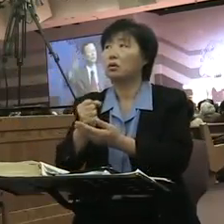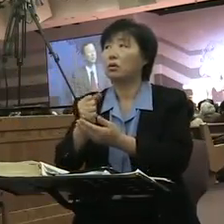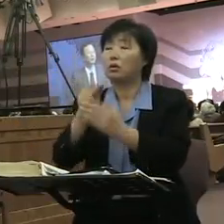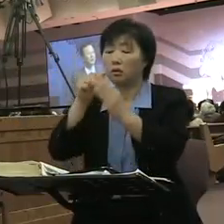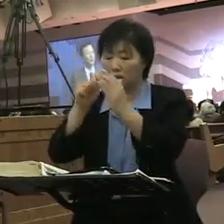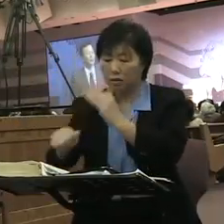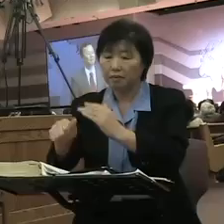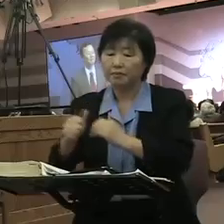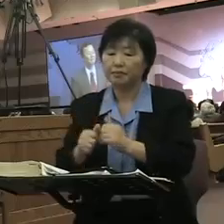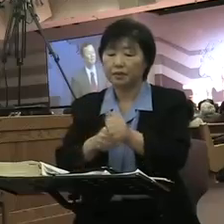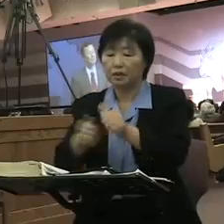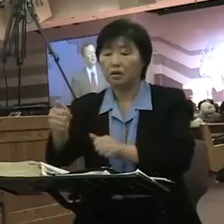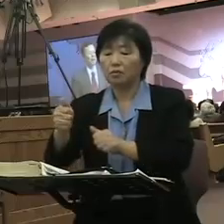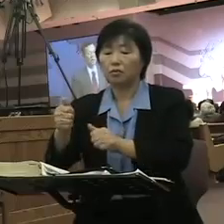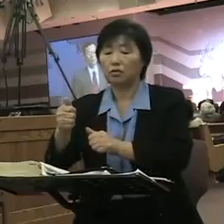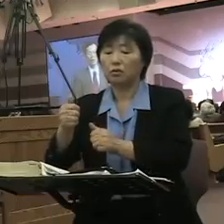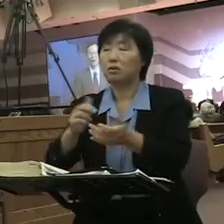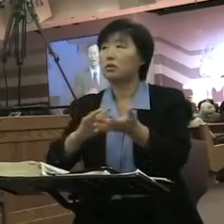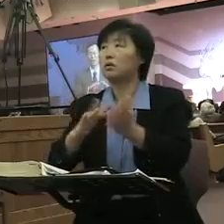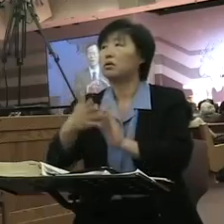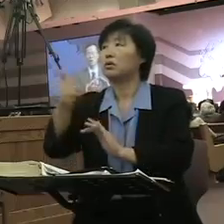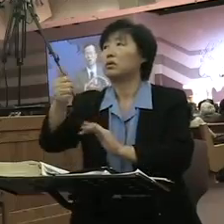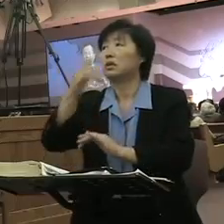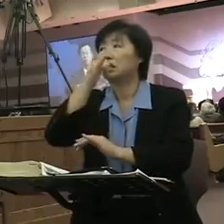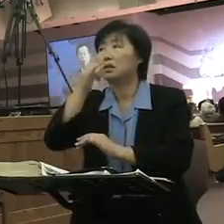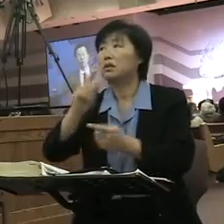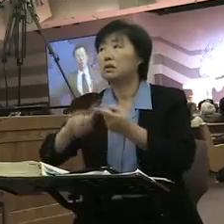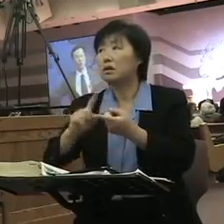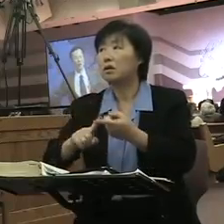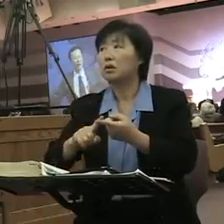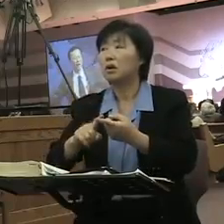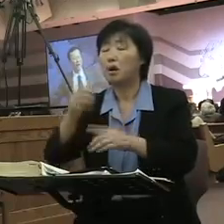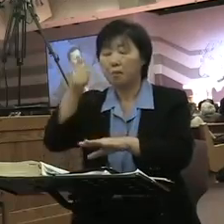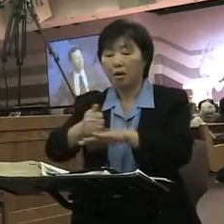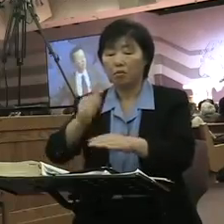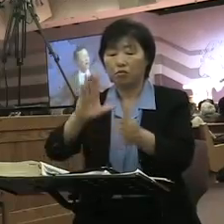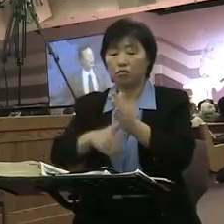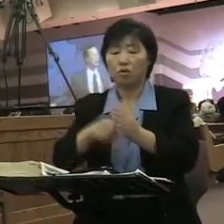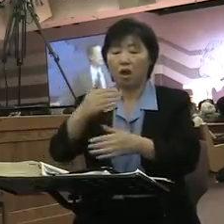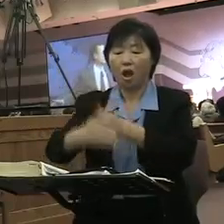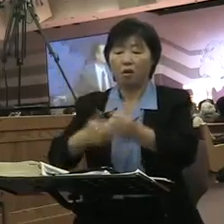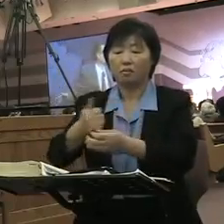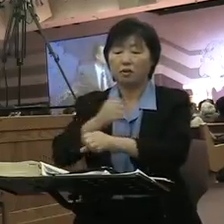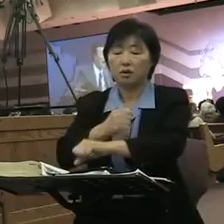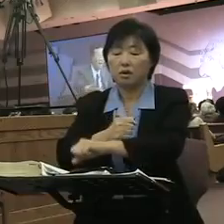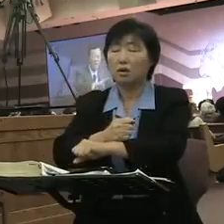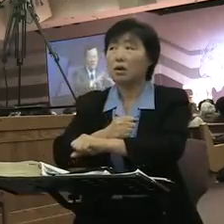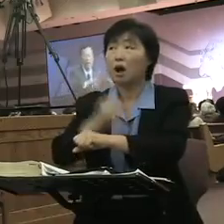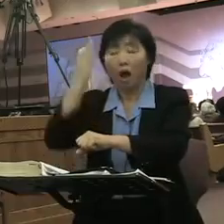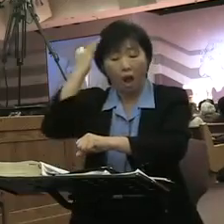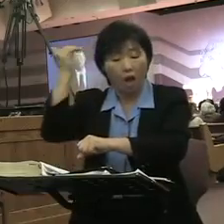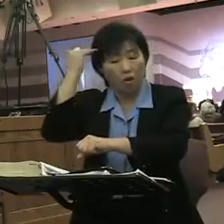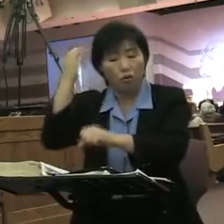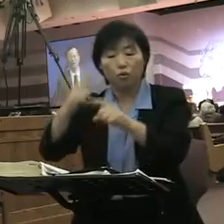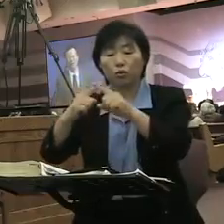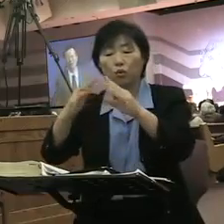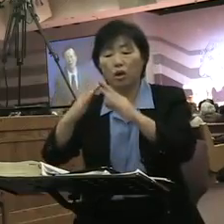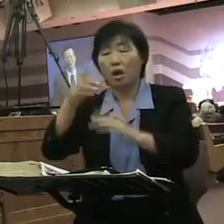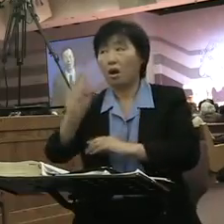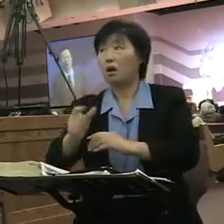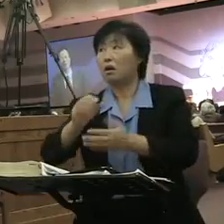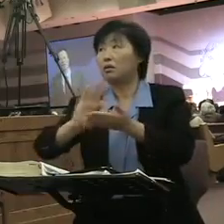승리하신 그분이 있는데 마지막 때 하나님이 하시는 일을 보고 있습니까? 하나님께서 한국교회를 지금 강하게 사용하시고